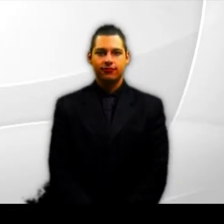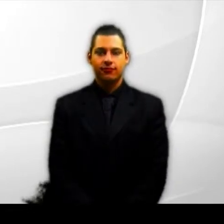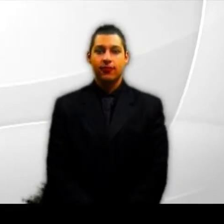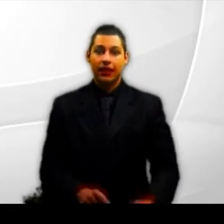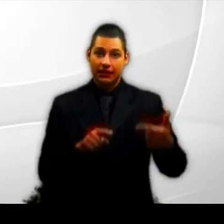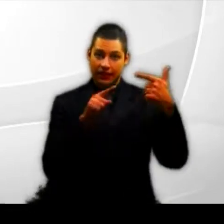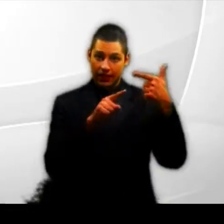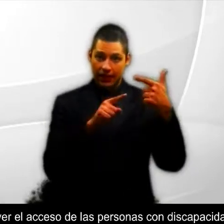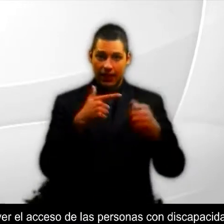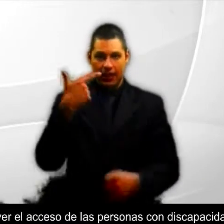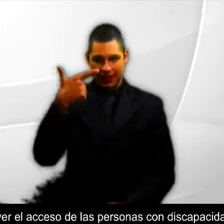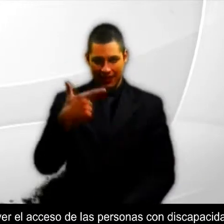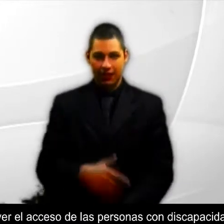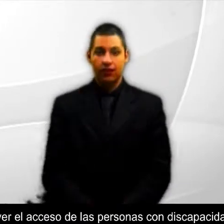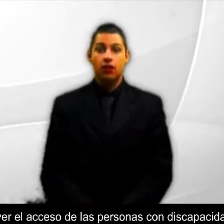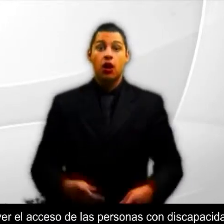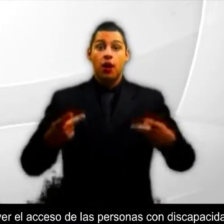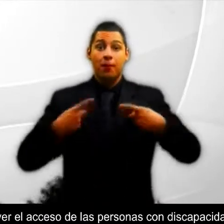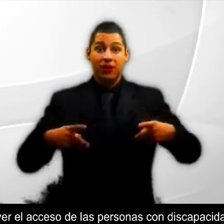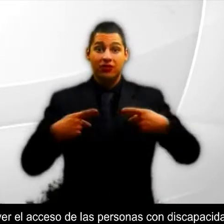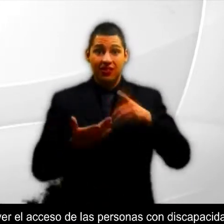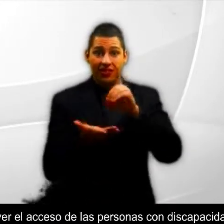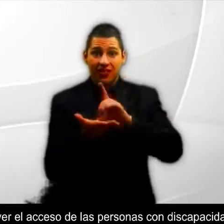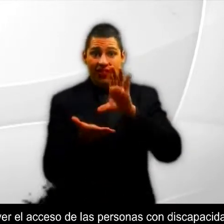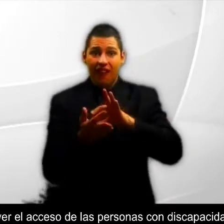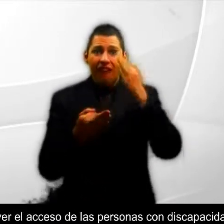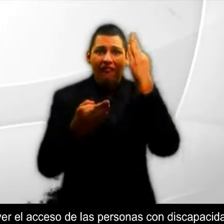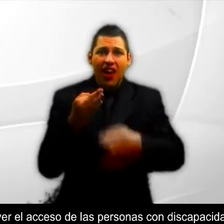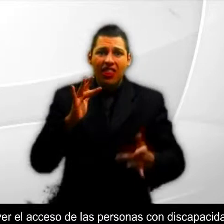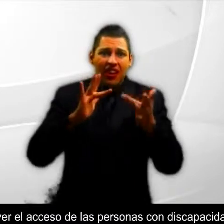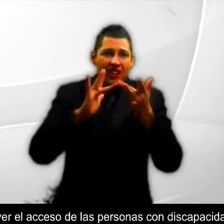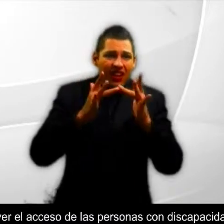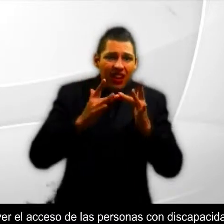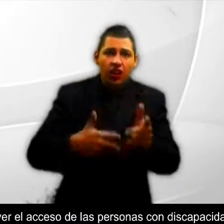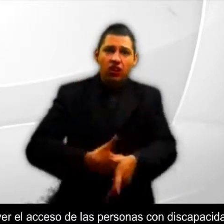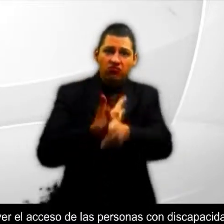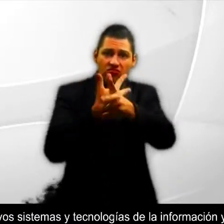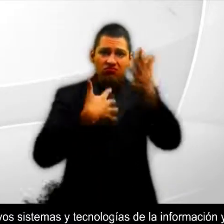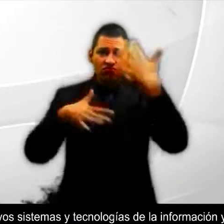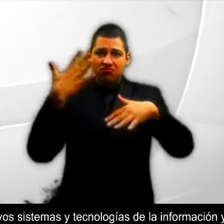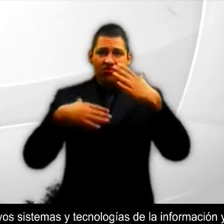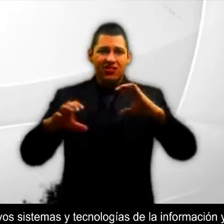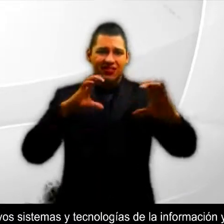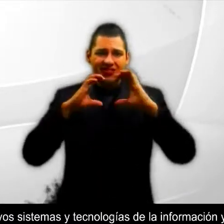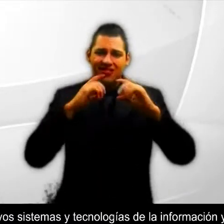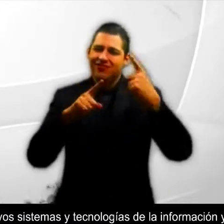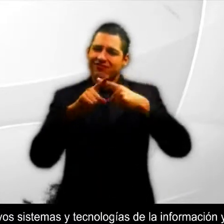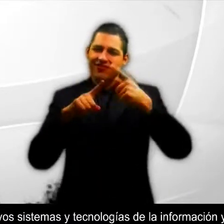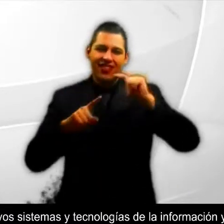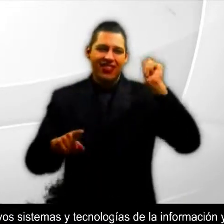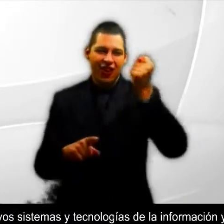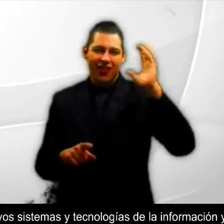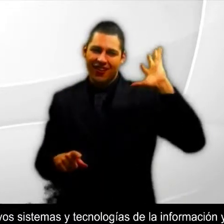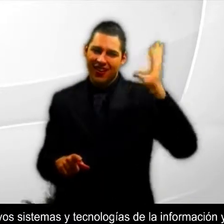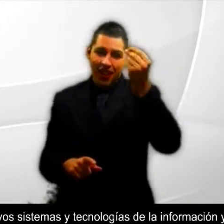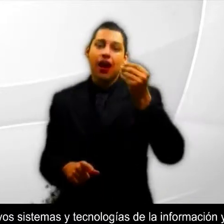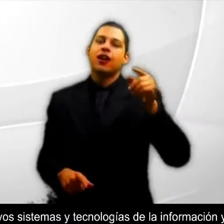G. Promover el acceso de las personas con discapacidad a los nuevos sistemas y tecnologías de la información y las